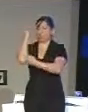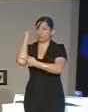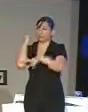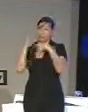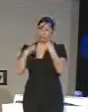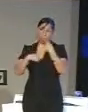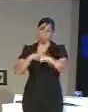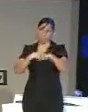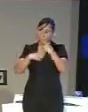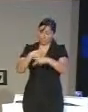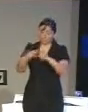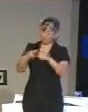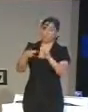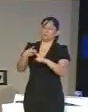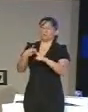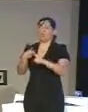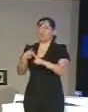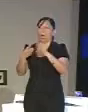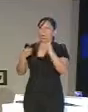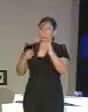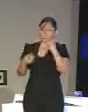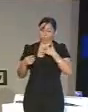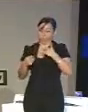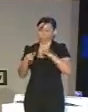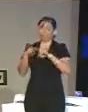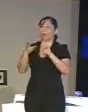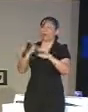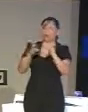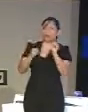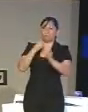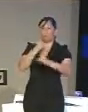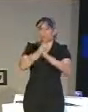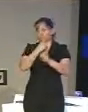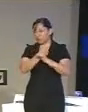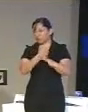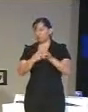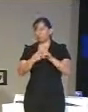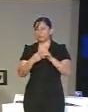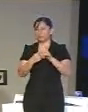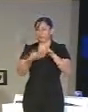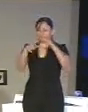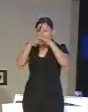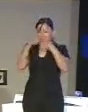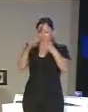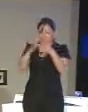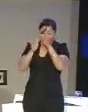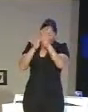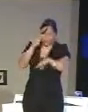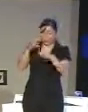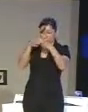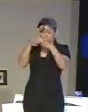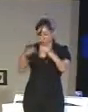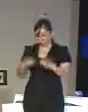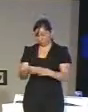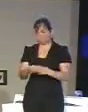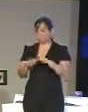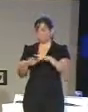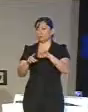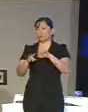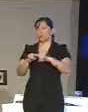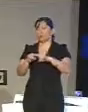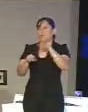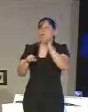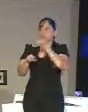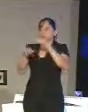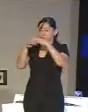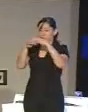obesidad materna, el embarazo múltiple, sangrado, la insuficiencia del cuello uterino, malformaciones congénitas